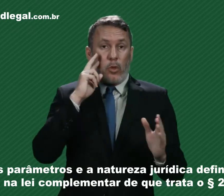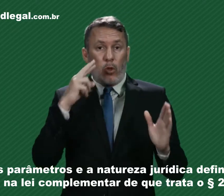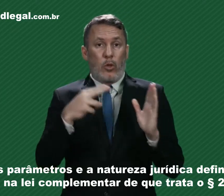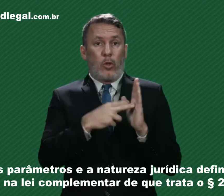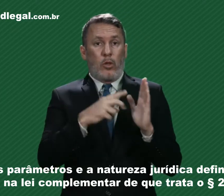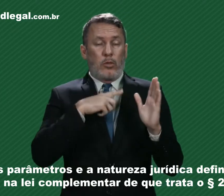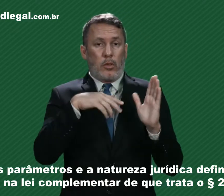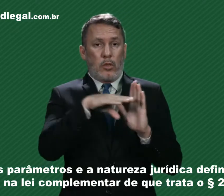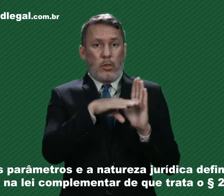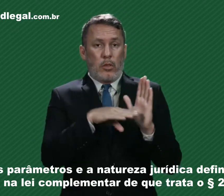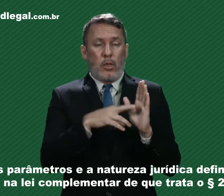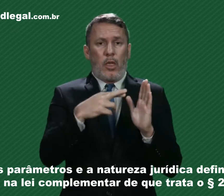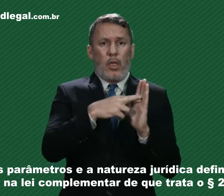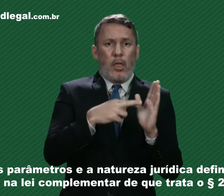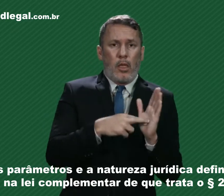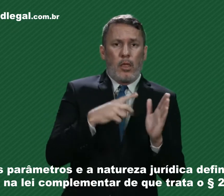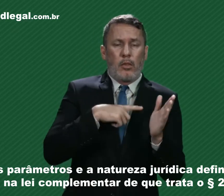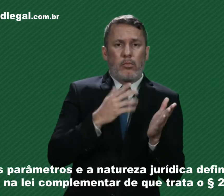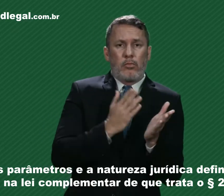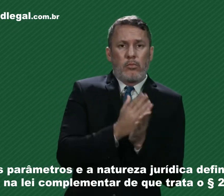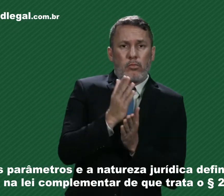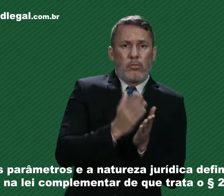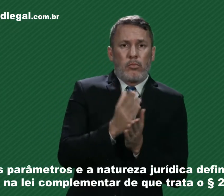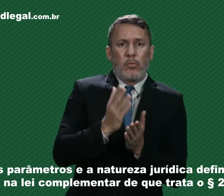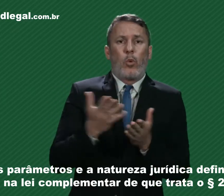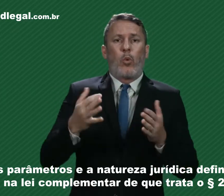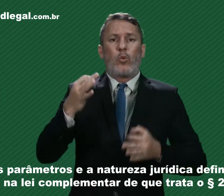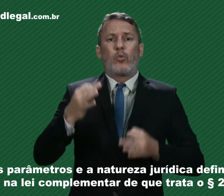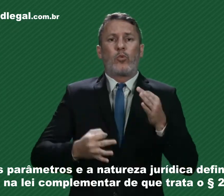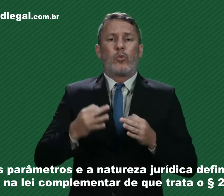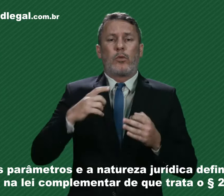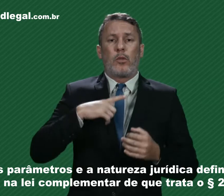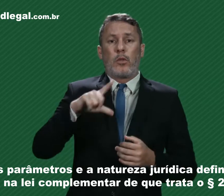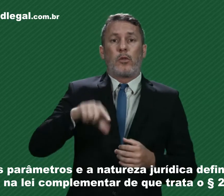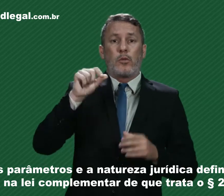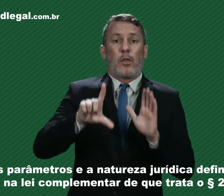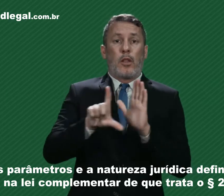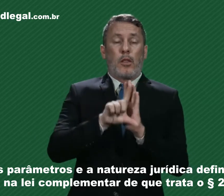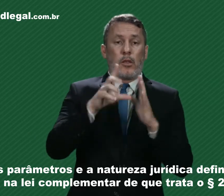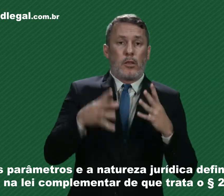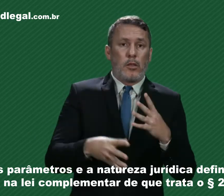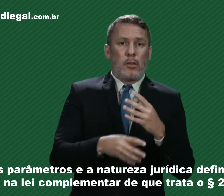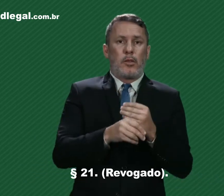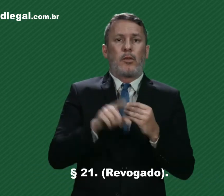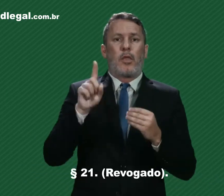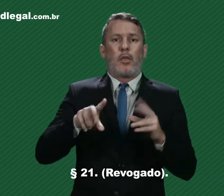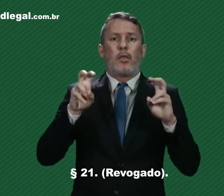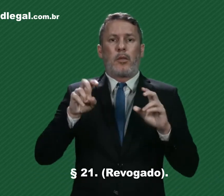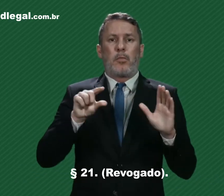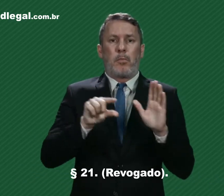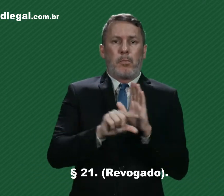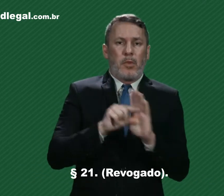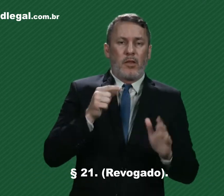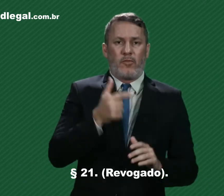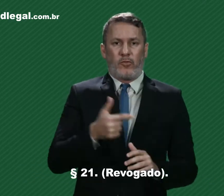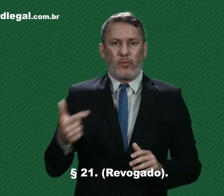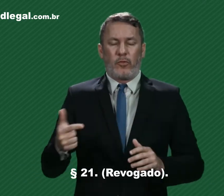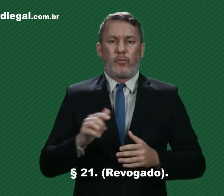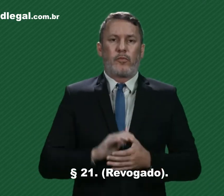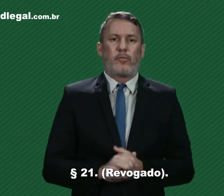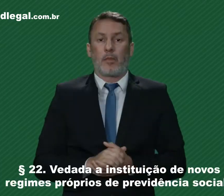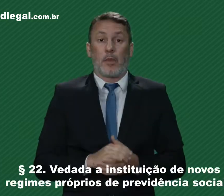parâmetros e a natureza jurídica definidos na Lei Complementar de que trata o parágrafo 22. Parágrafo